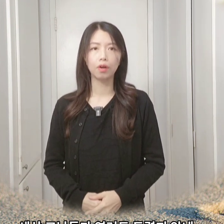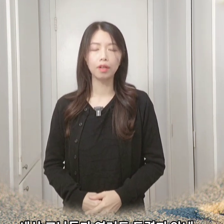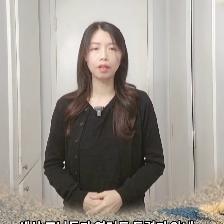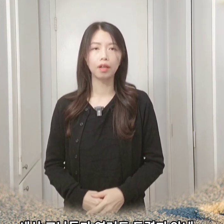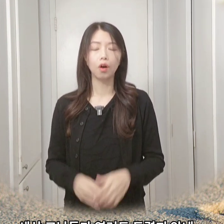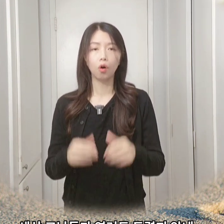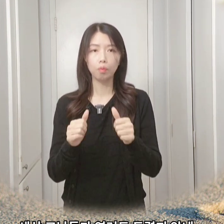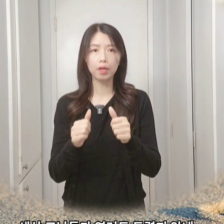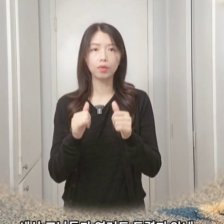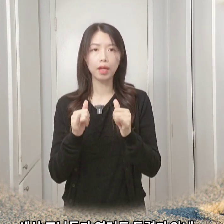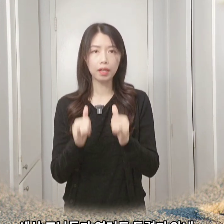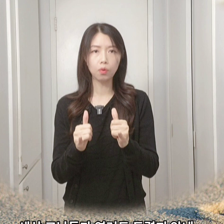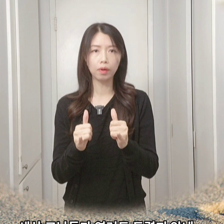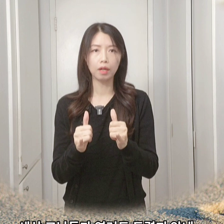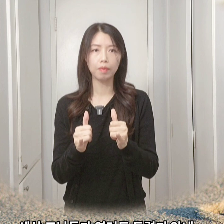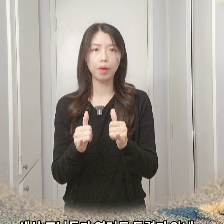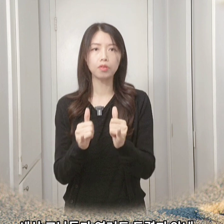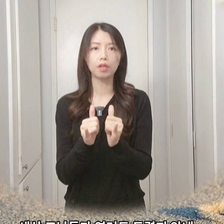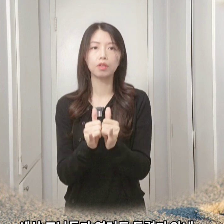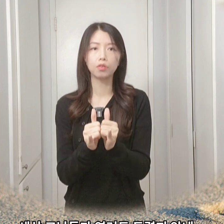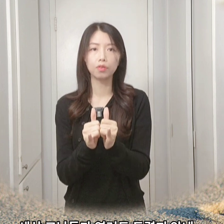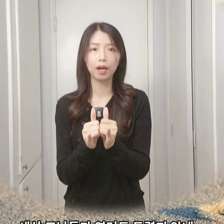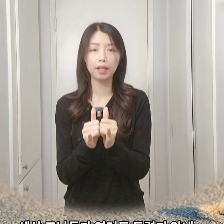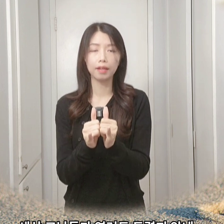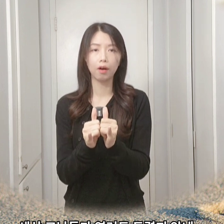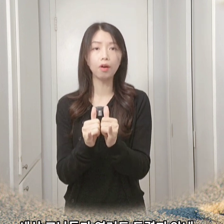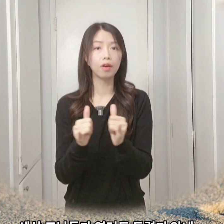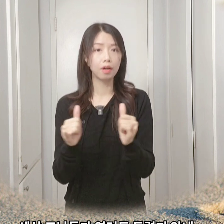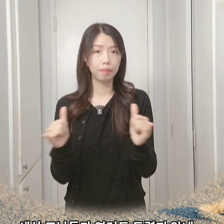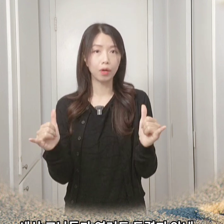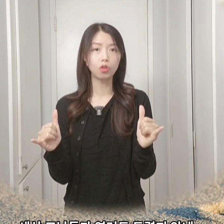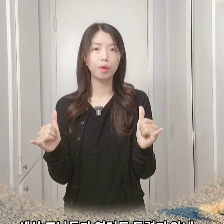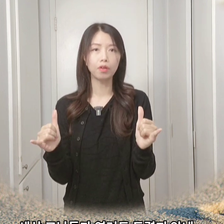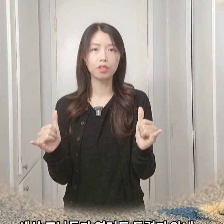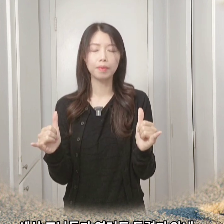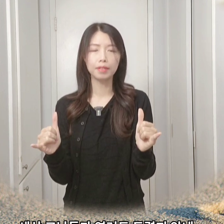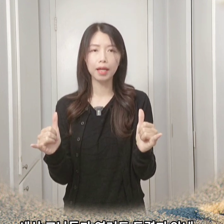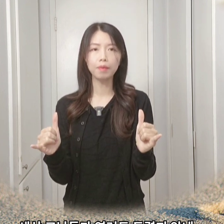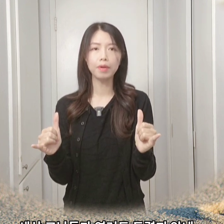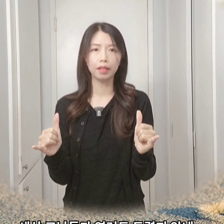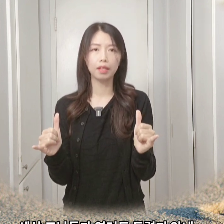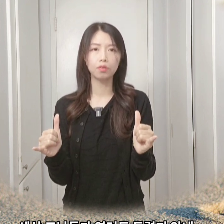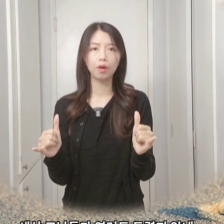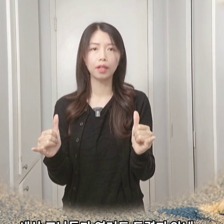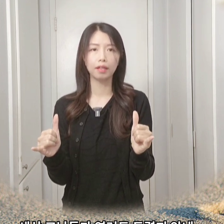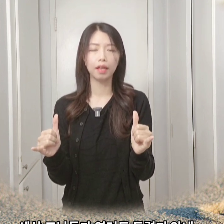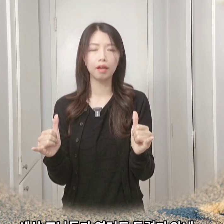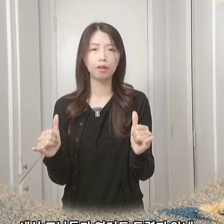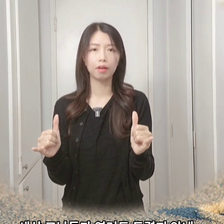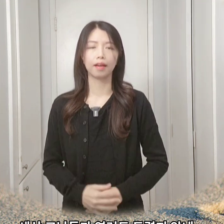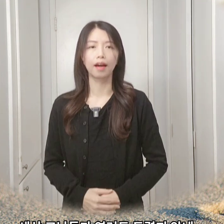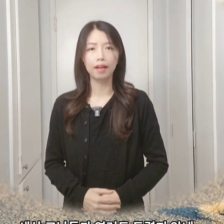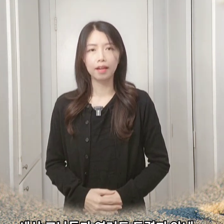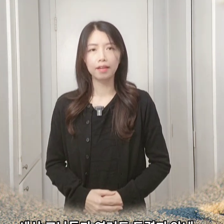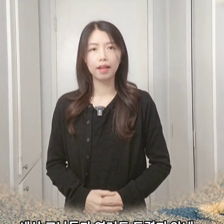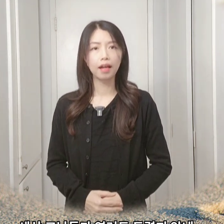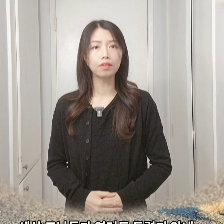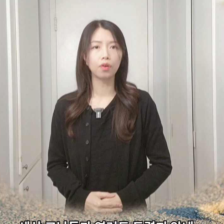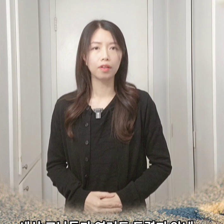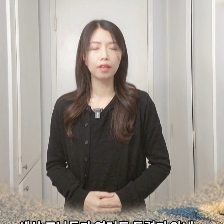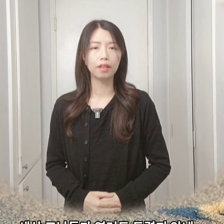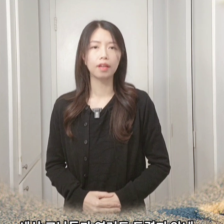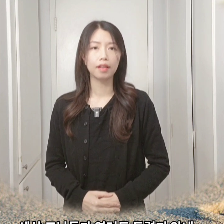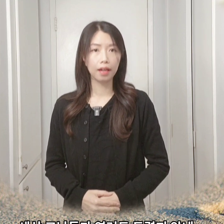나타내는 수어는 엄지하고 새끼손가락만 펴주셔서 중간에서 밖으로 벌려주시면 사람을 나타내는 수어가 되는데요.